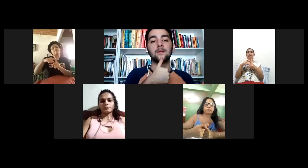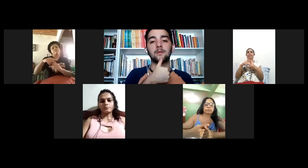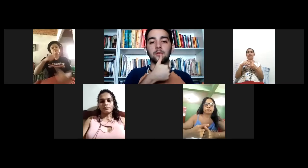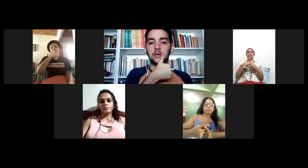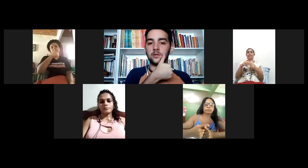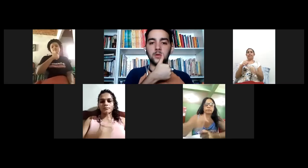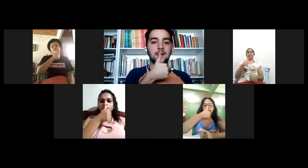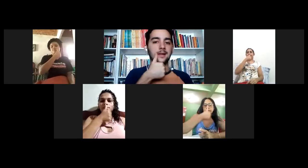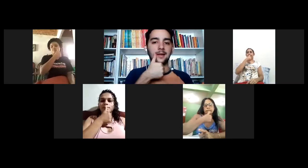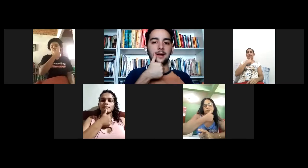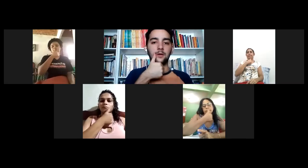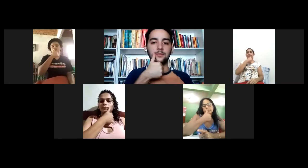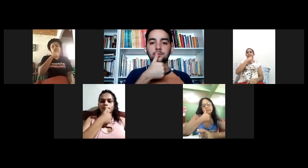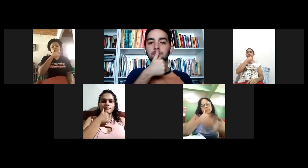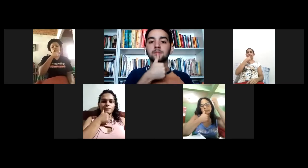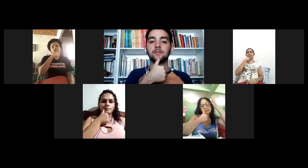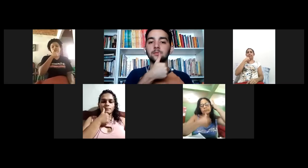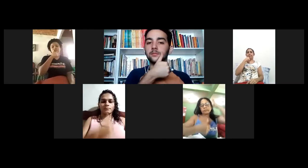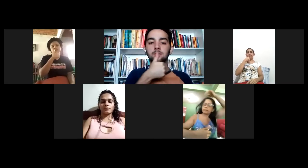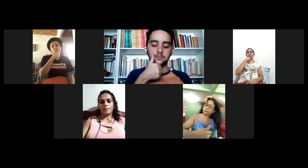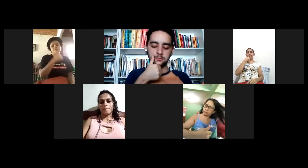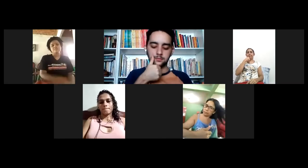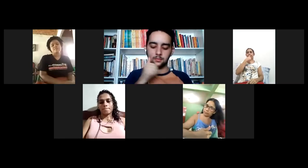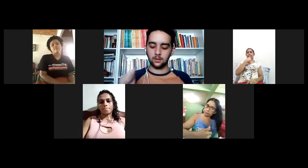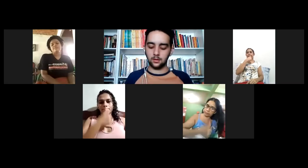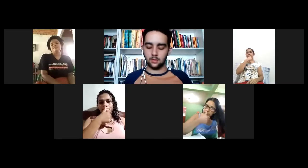Sacrifício, configuração de mão em legal,